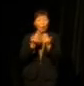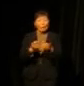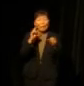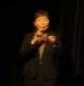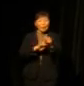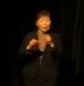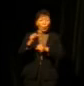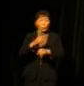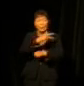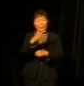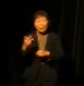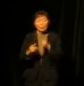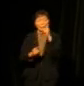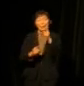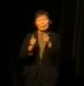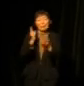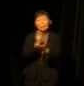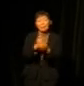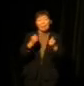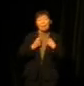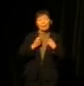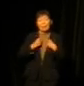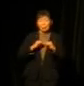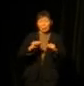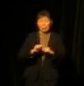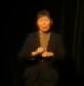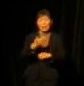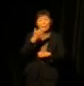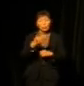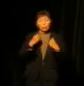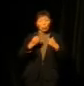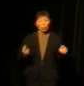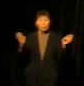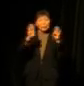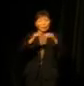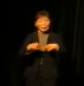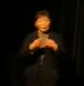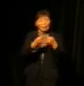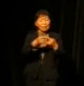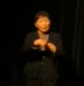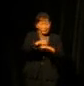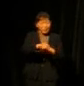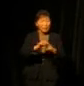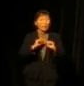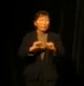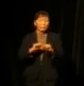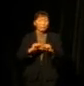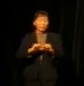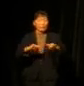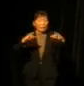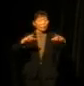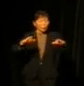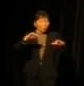週1回しかできませんでした。区の体育館で行いました。で、しかも中ですよ。で、外ではどの教